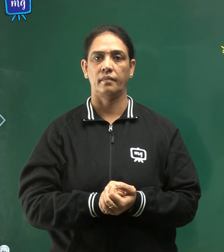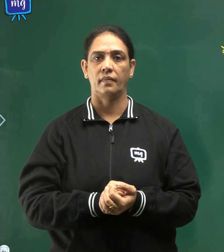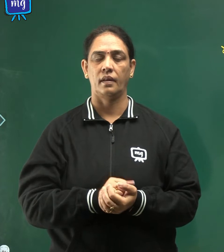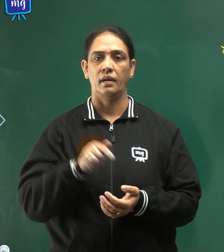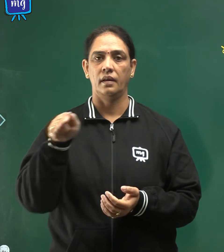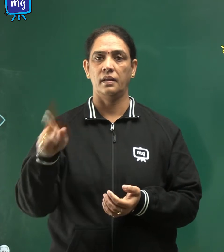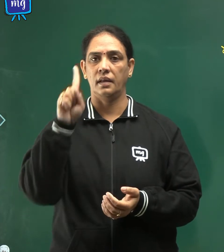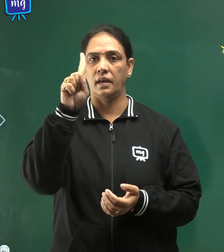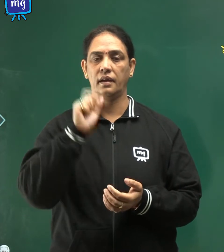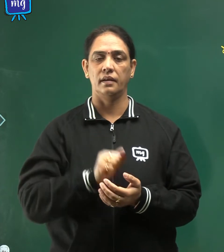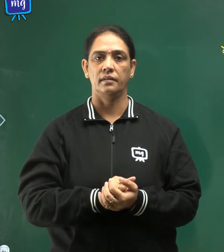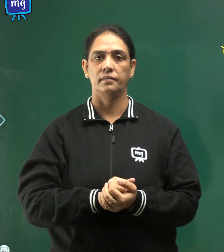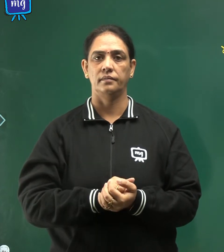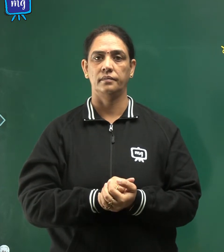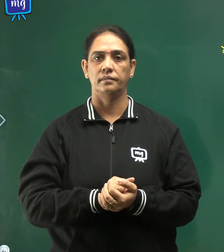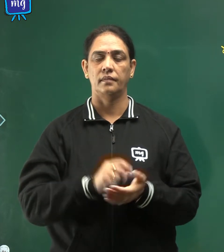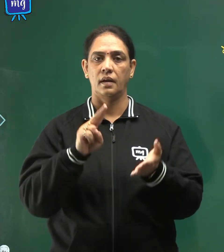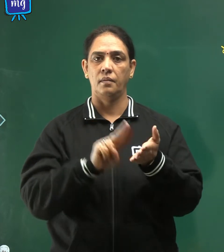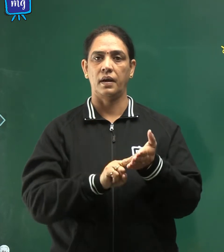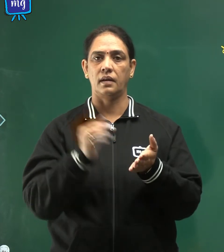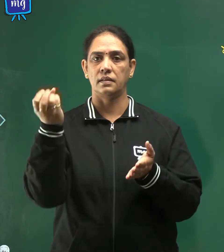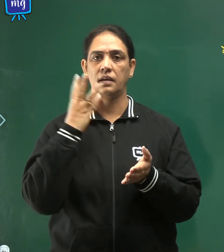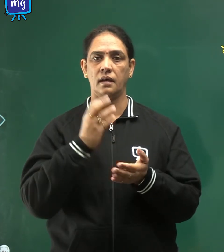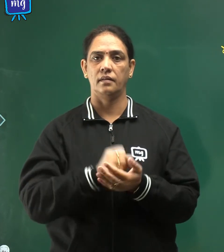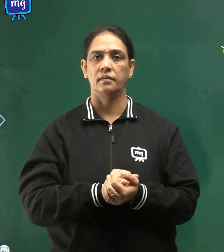यदि एक प्राकृत संख्या